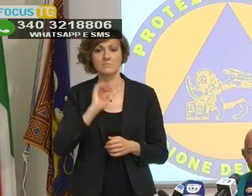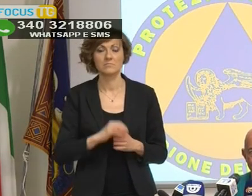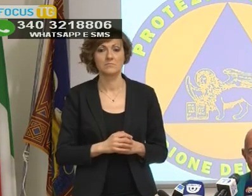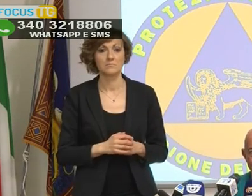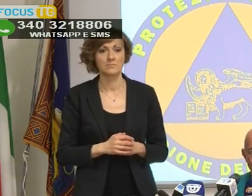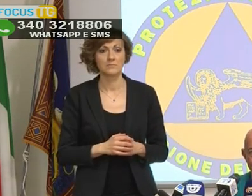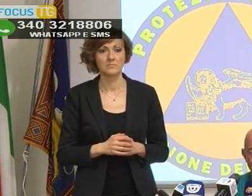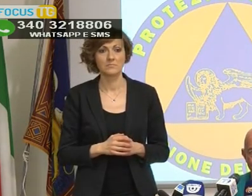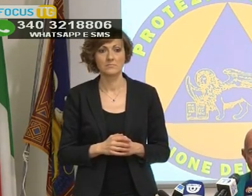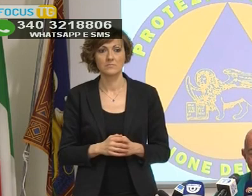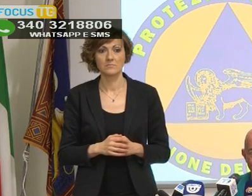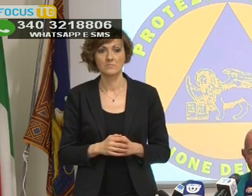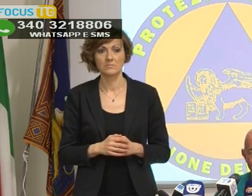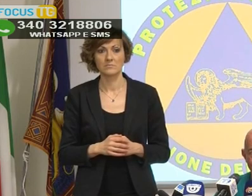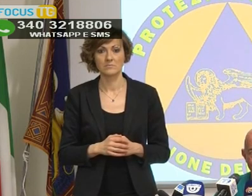ho saltato qualcuno, no?